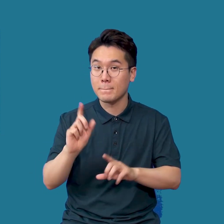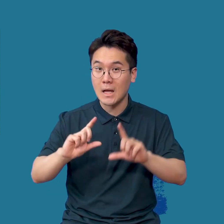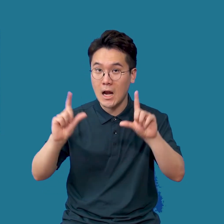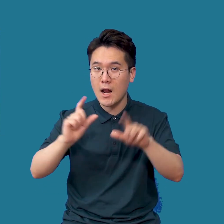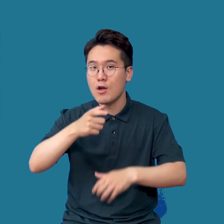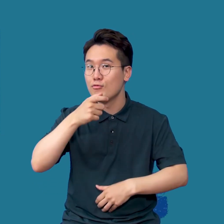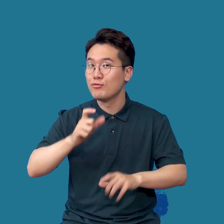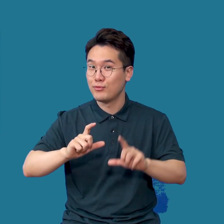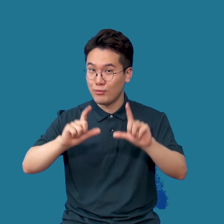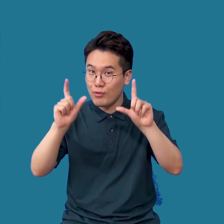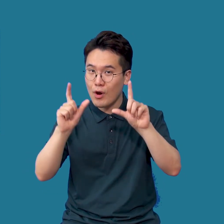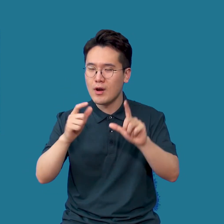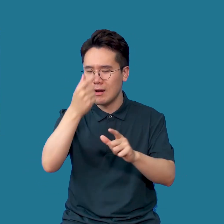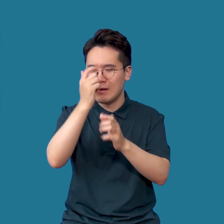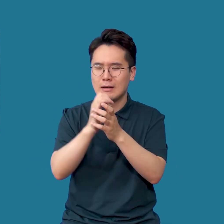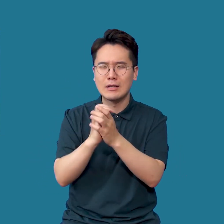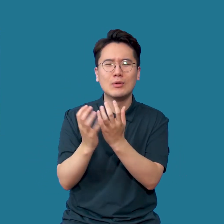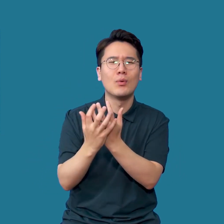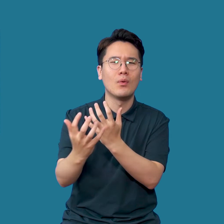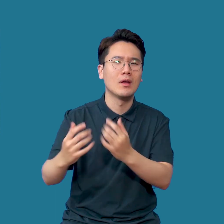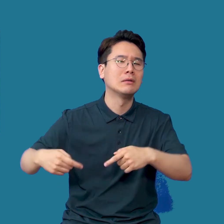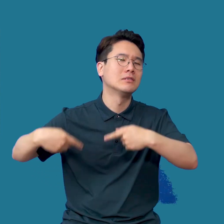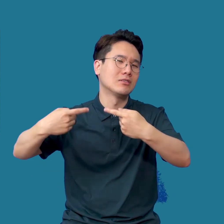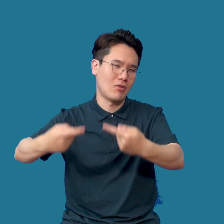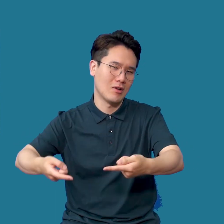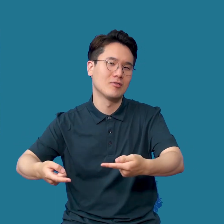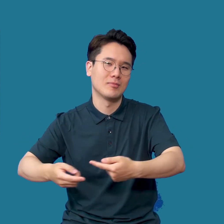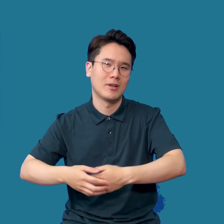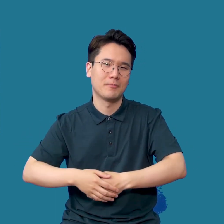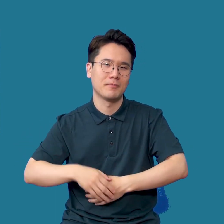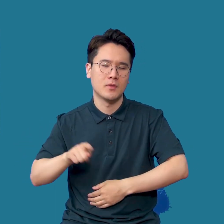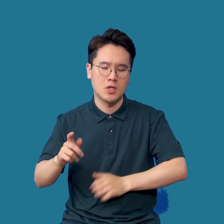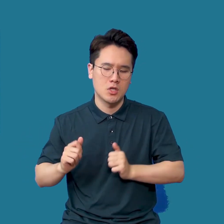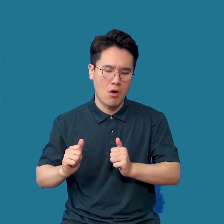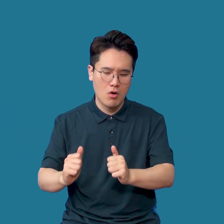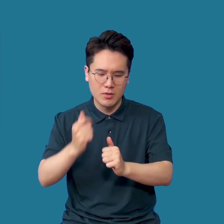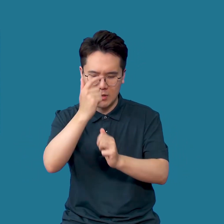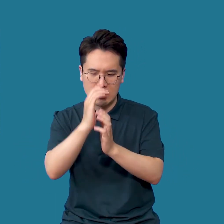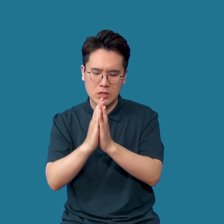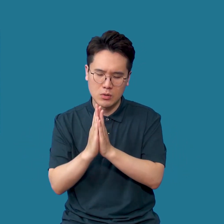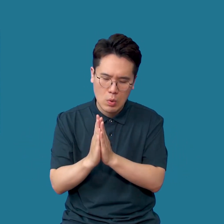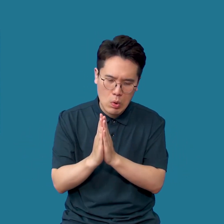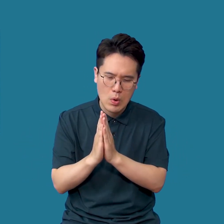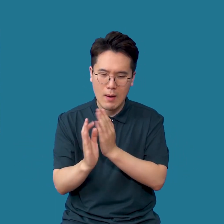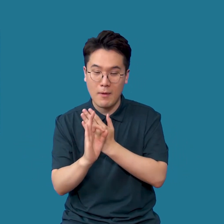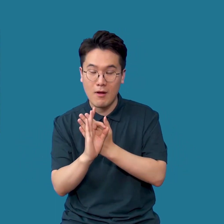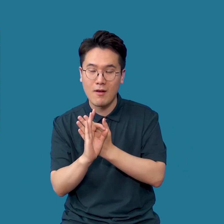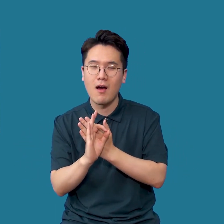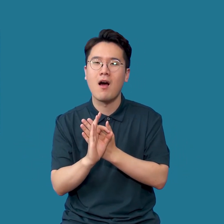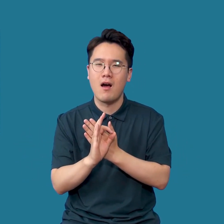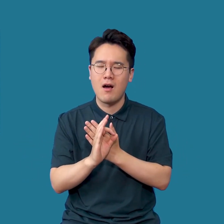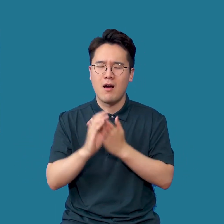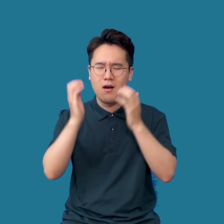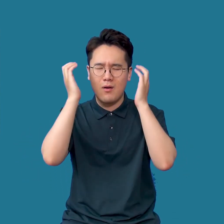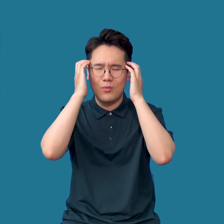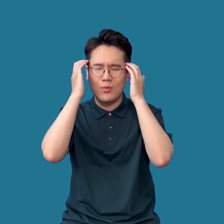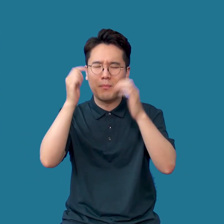거기서 열심히 기도하면 괴로움을 잠시나마 잊을 수 있어서 그래서 기도 모임에 들어갔습니다.